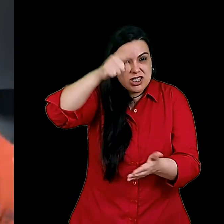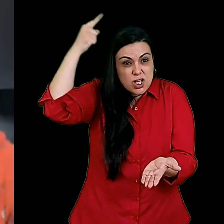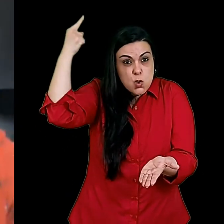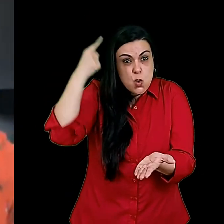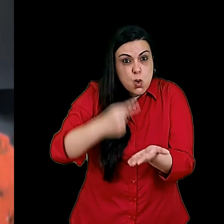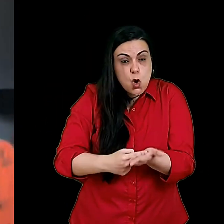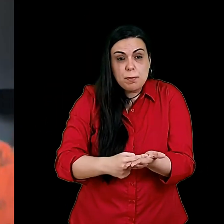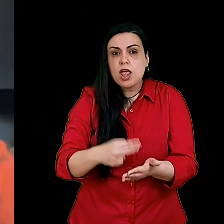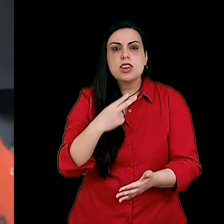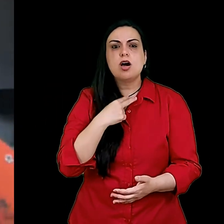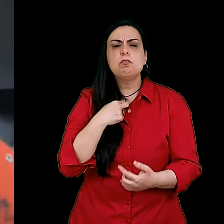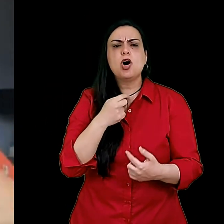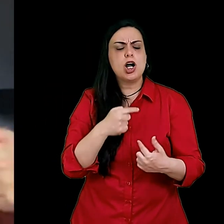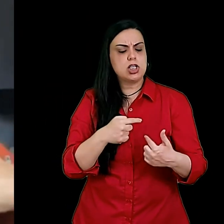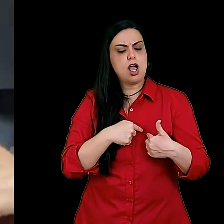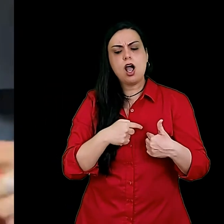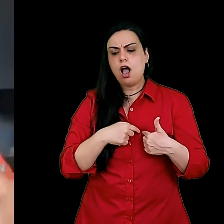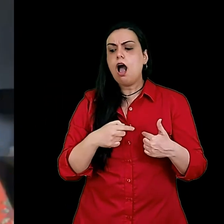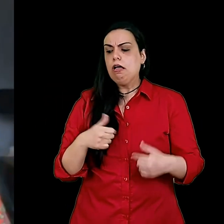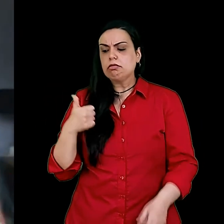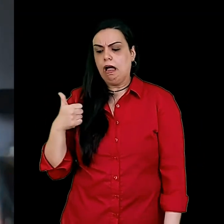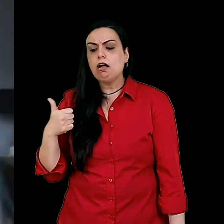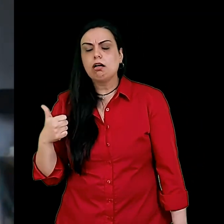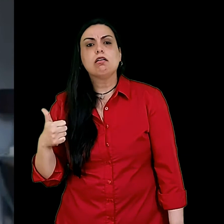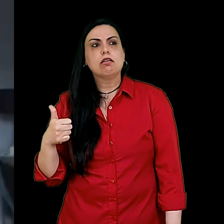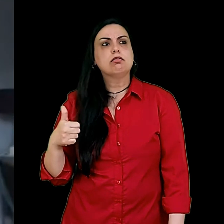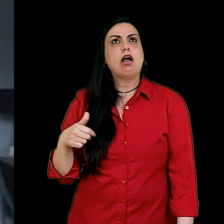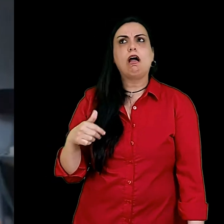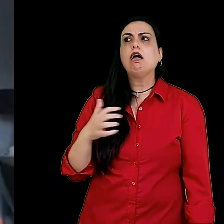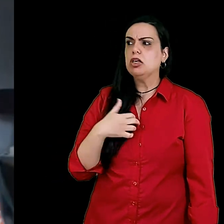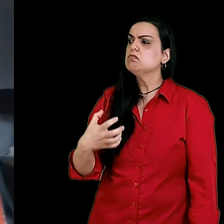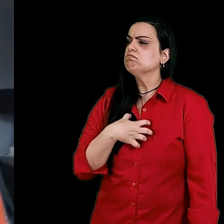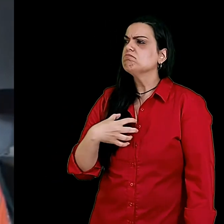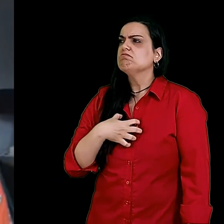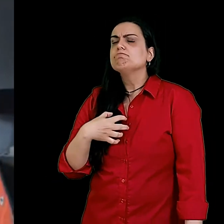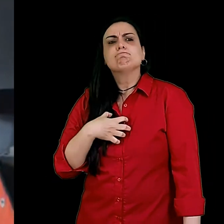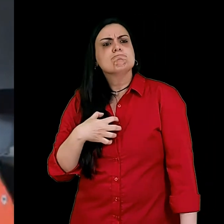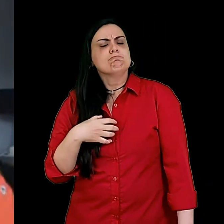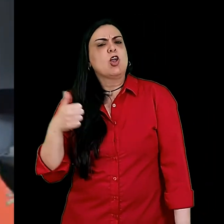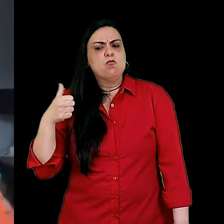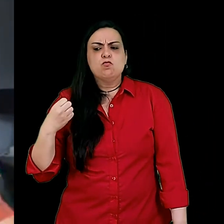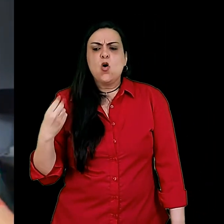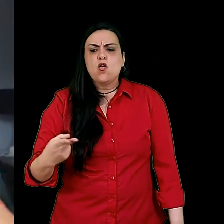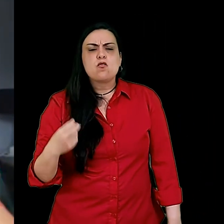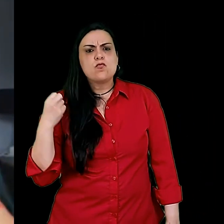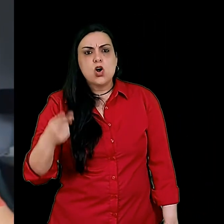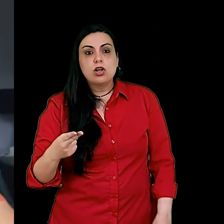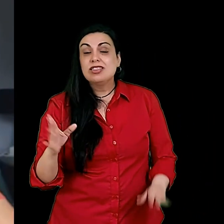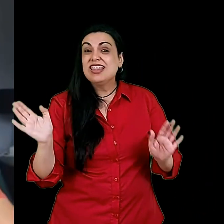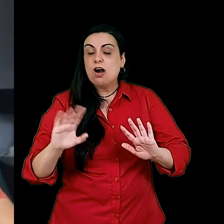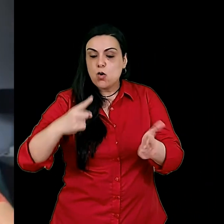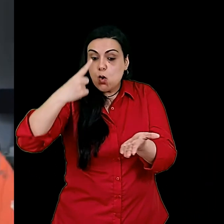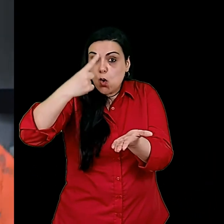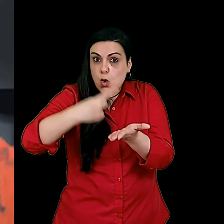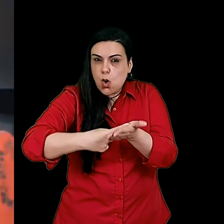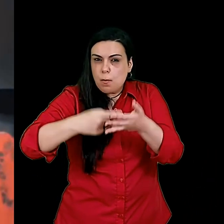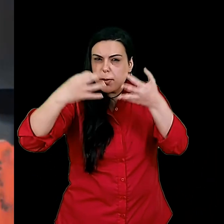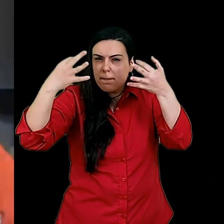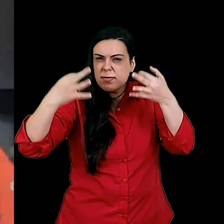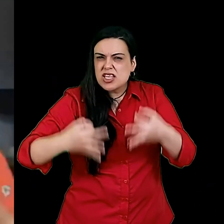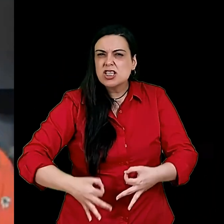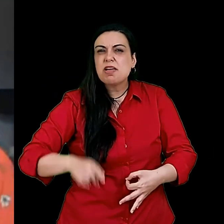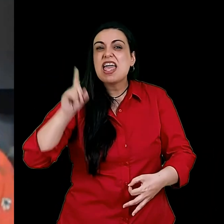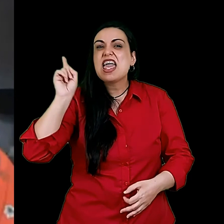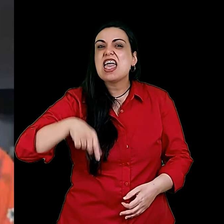Quando Deus te chama, o seu comprometimento não pode ser só de coração. Não pode ser só de sentimento.